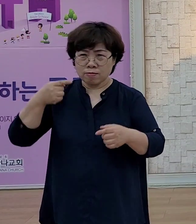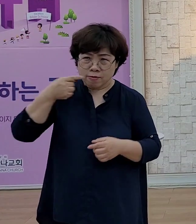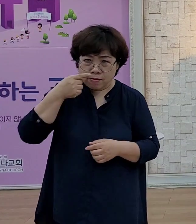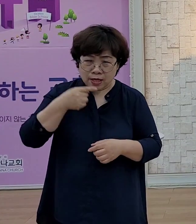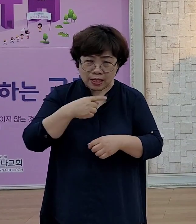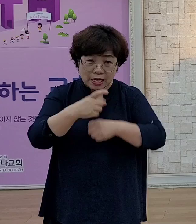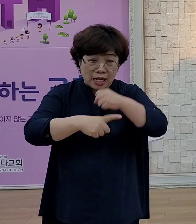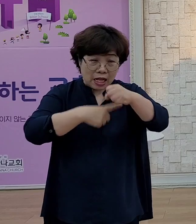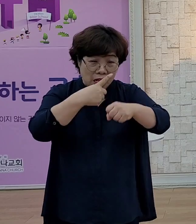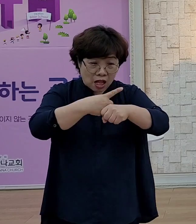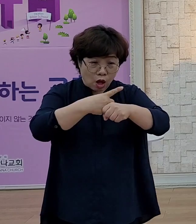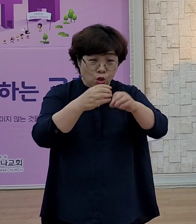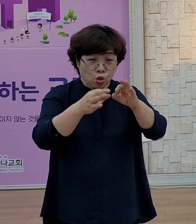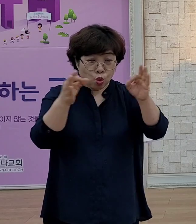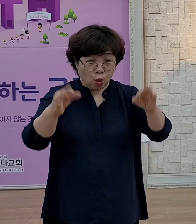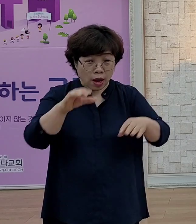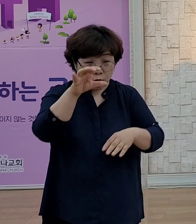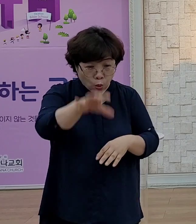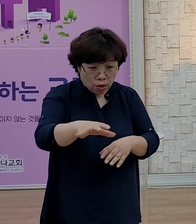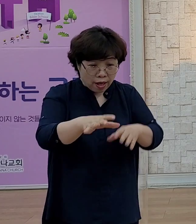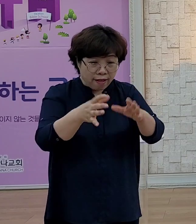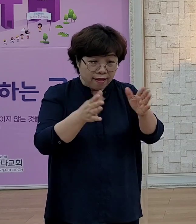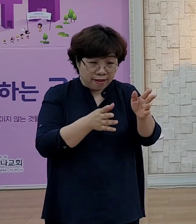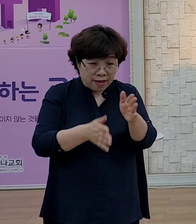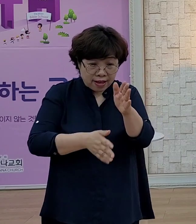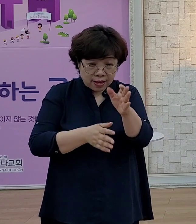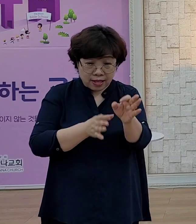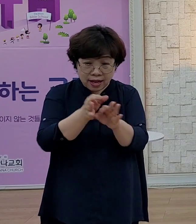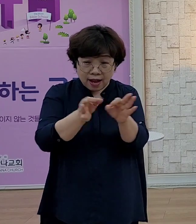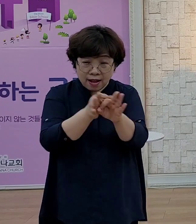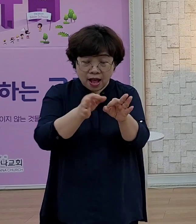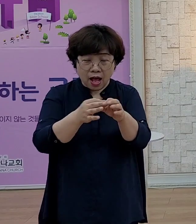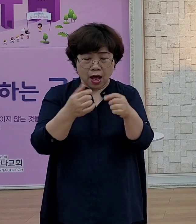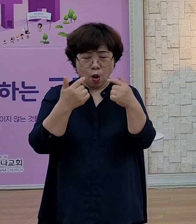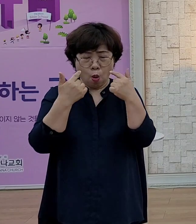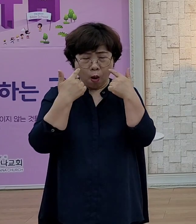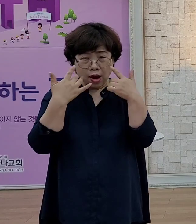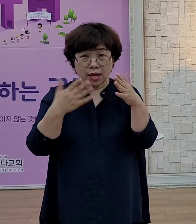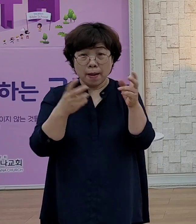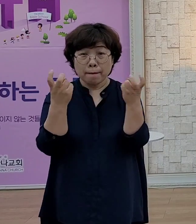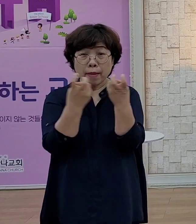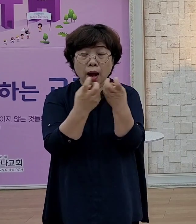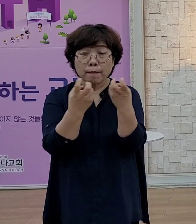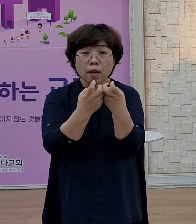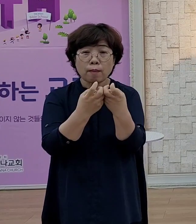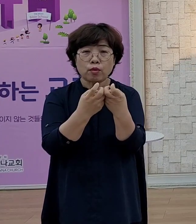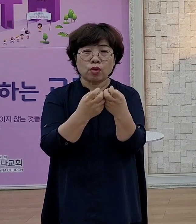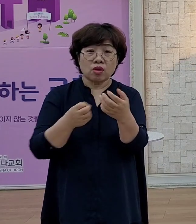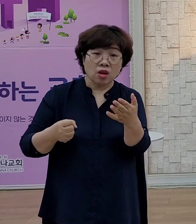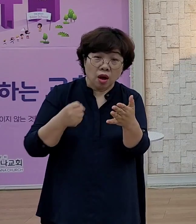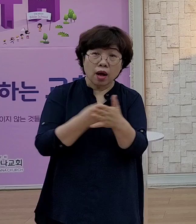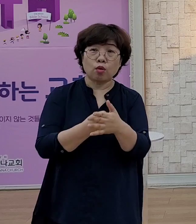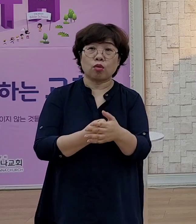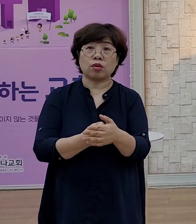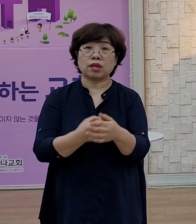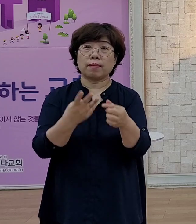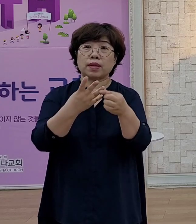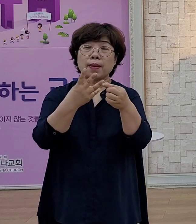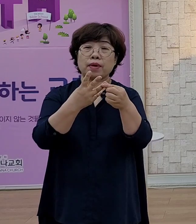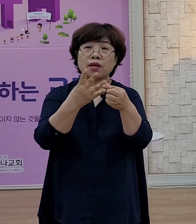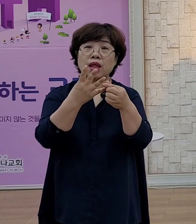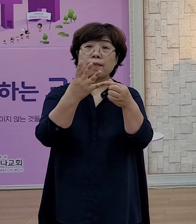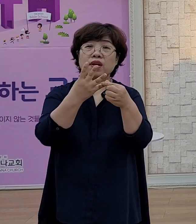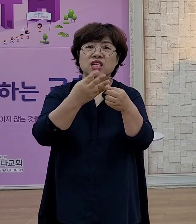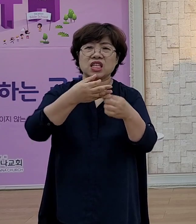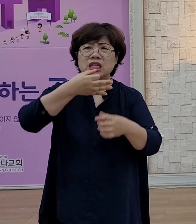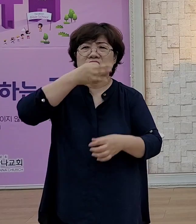동안 그 도시에 가서 내가 장사를 하겠다라는 분명한 방식도 정해놨습니다. 네 번째는 이익을